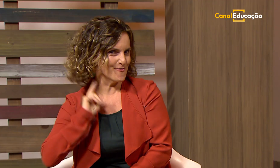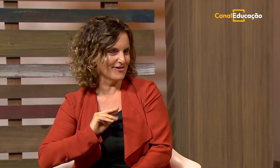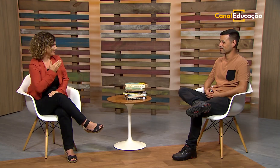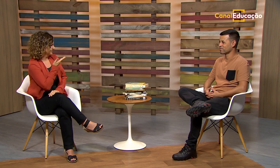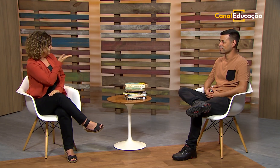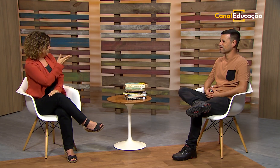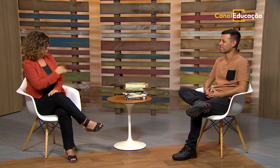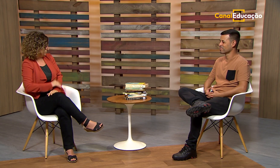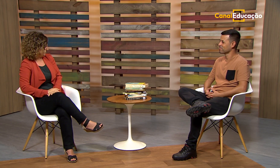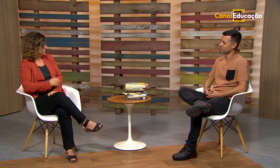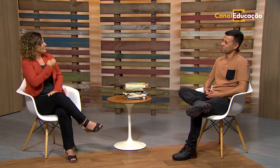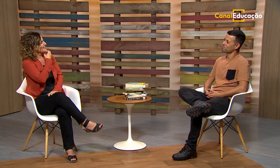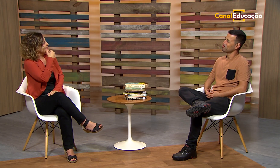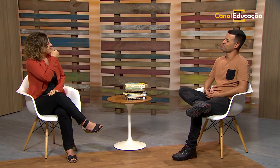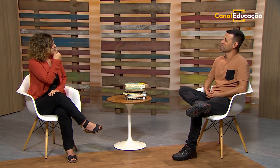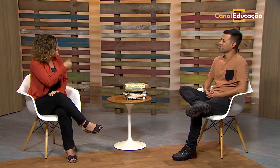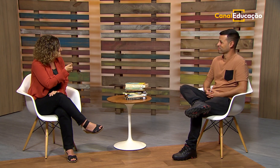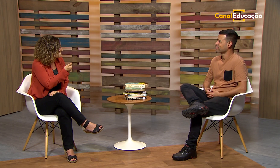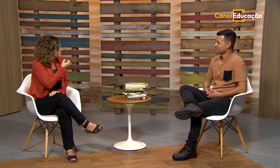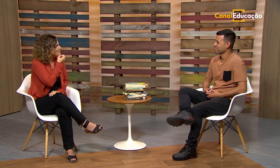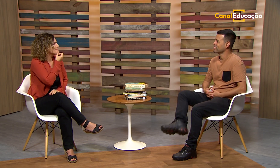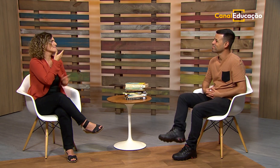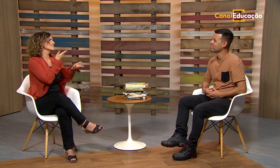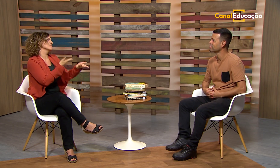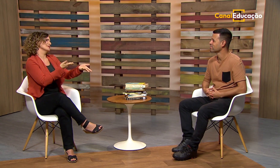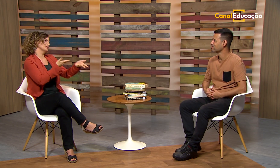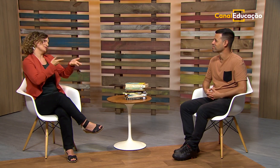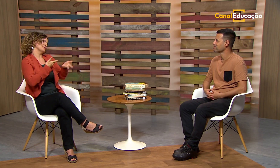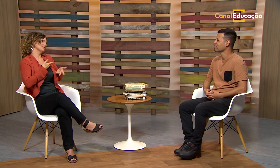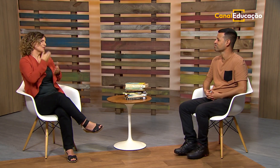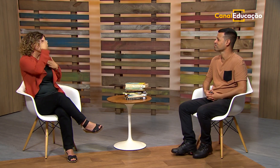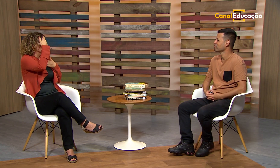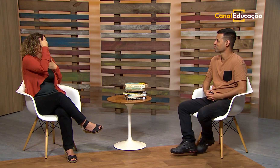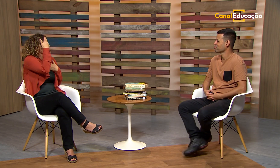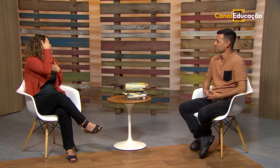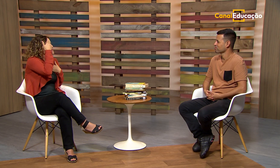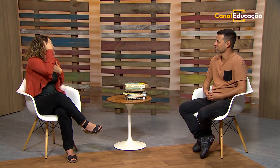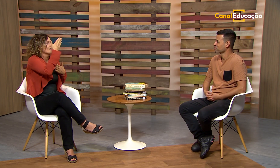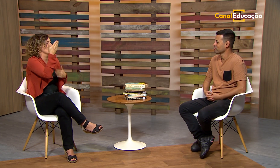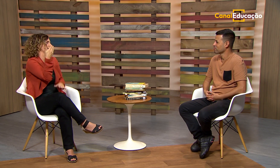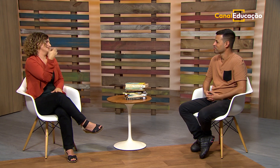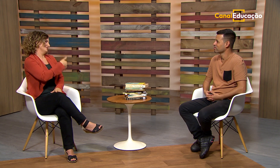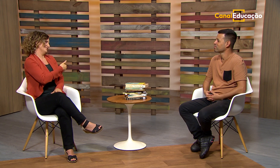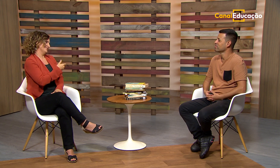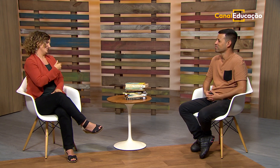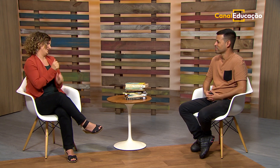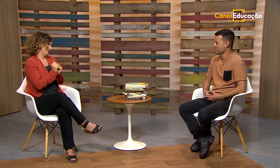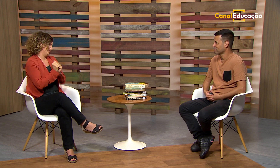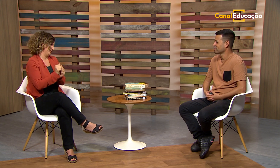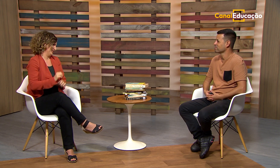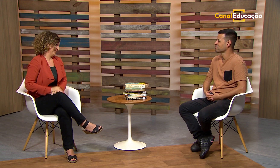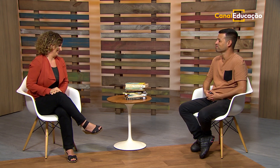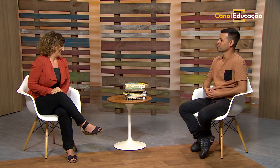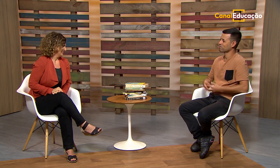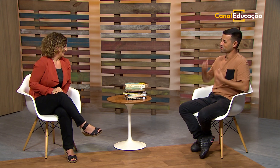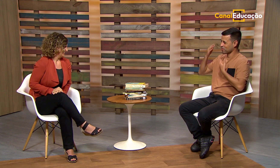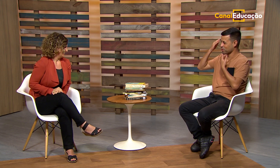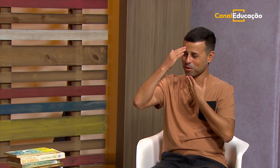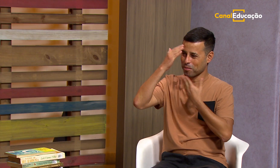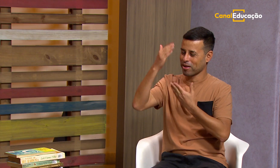Juan Guimarães. Tudo bem? Seja muito bem-vindo e agradecida por estar aqui conosco. Eu que